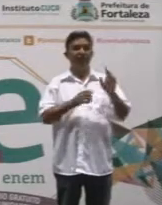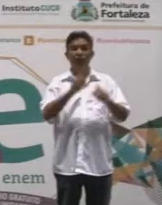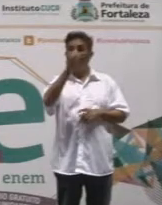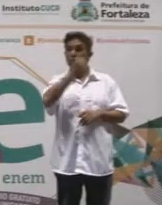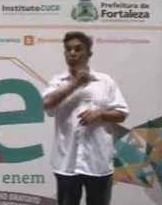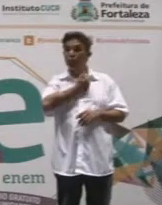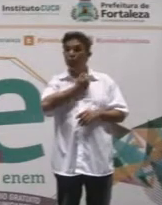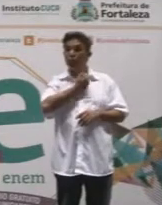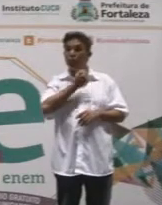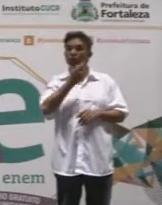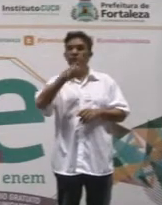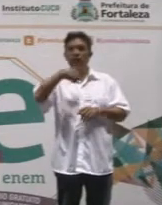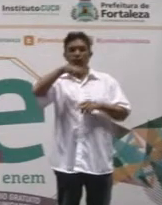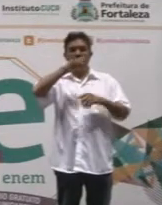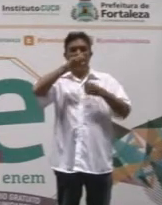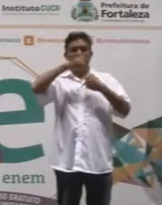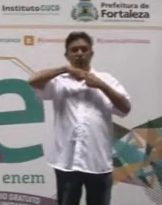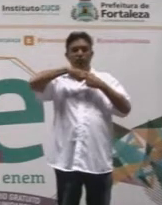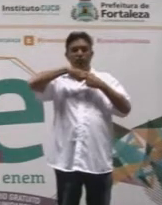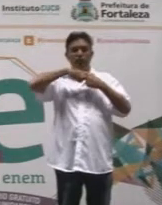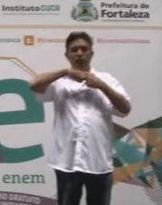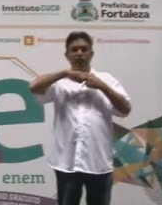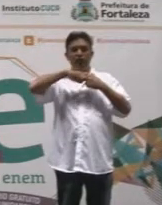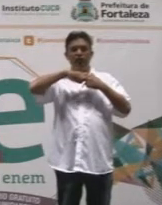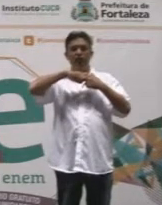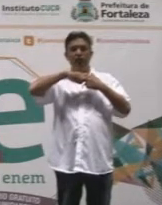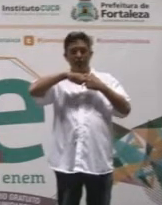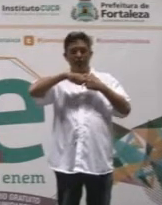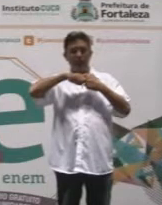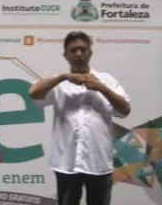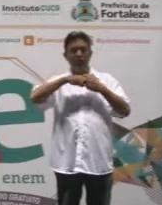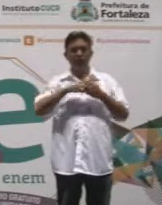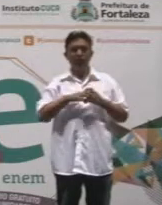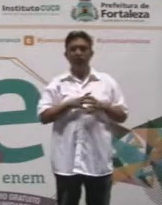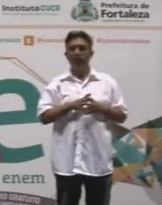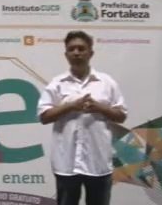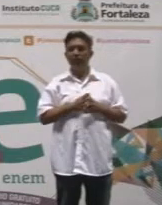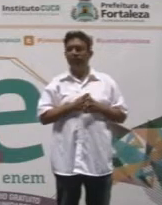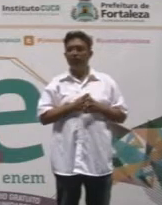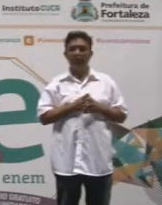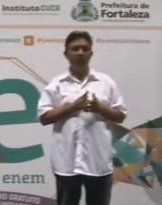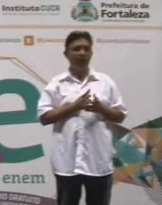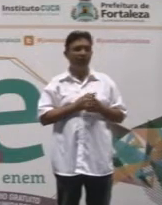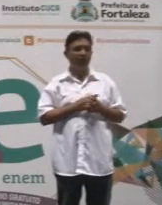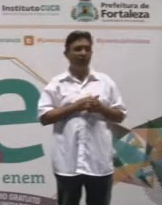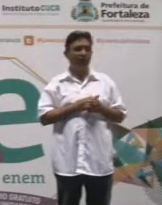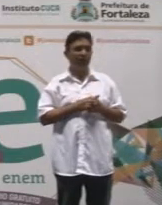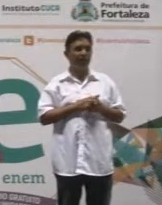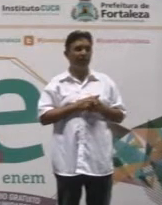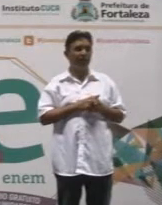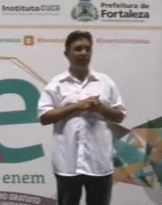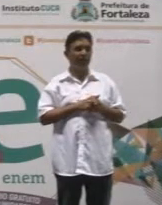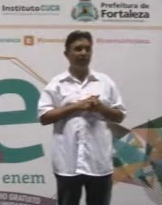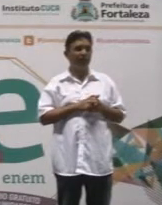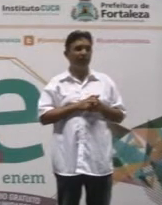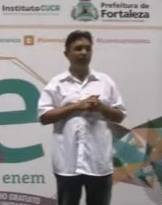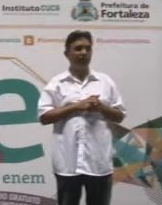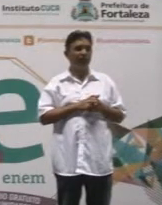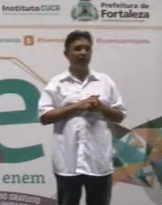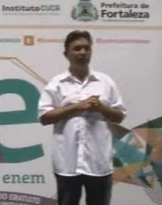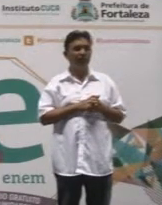ele regride. Mas se você tiver uma queda imunológica, ele volta à atividade. Deu para entender? Diga, amigo. Rápido, diga.